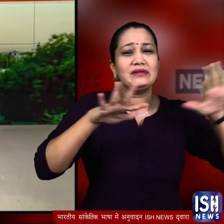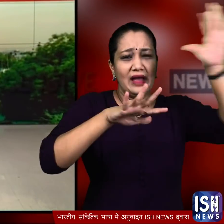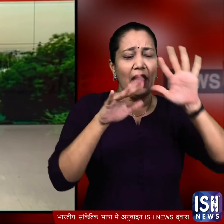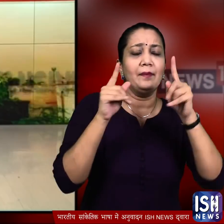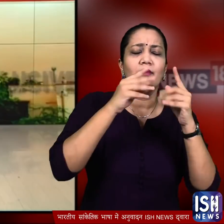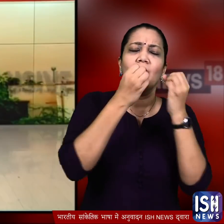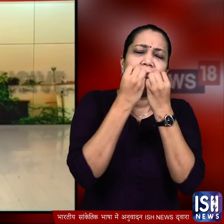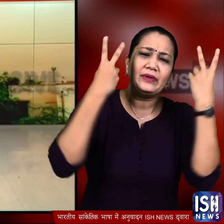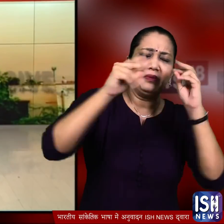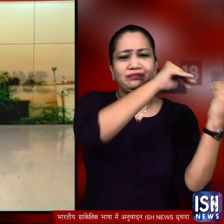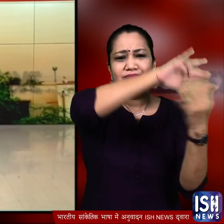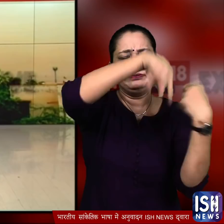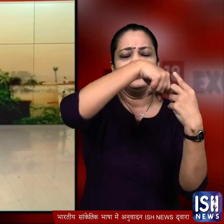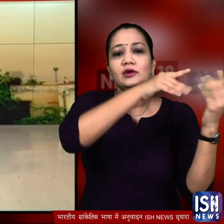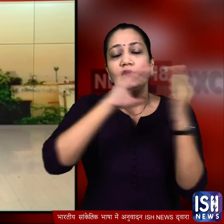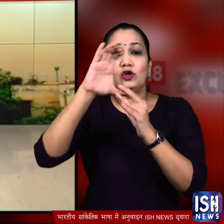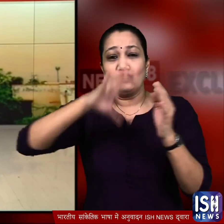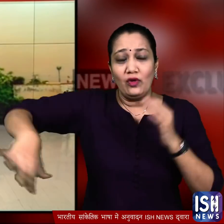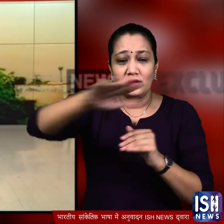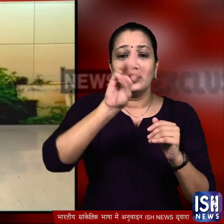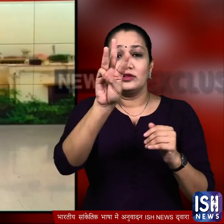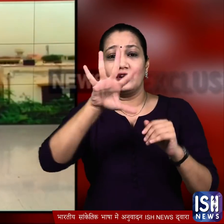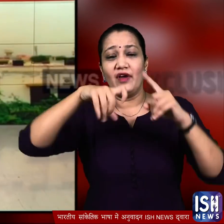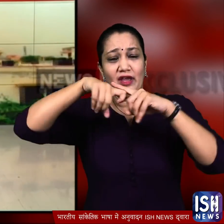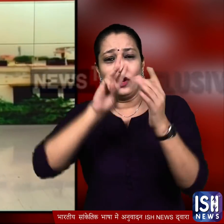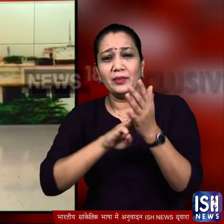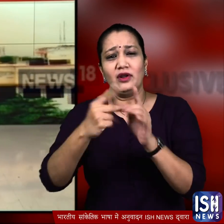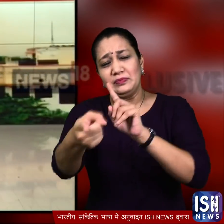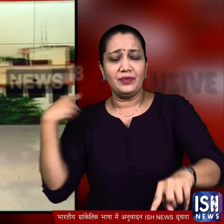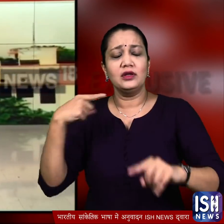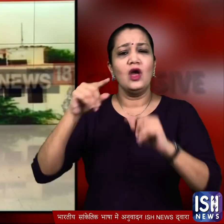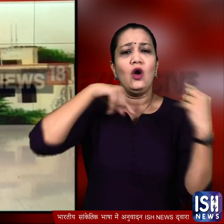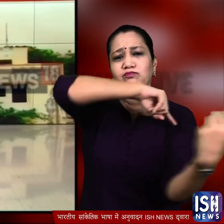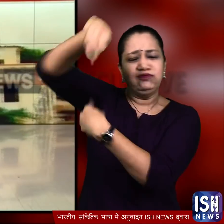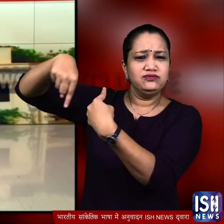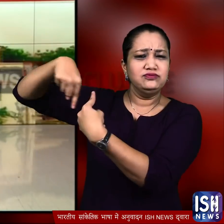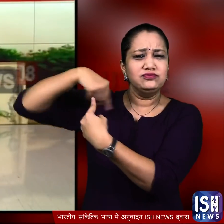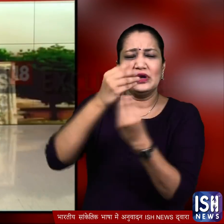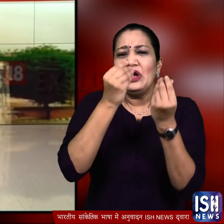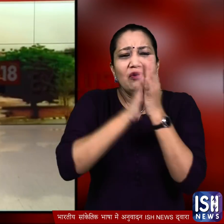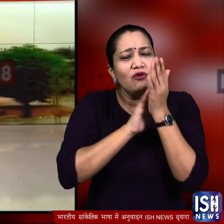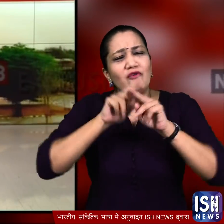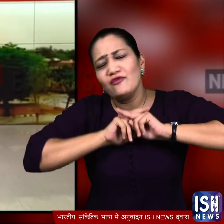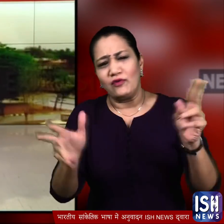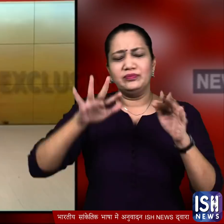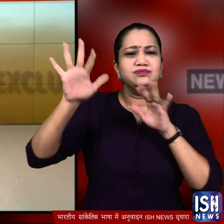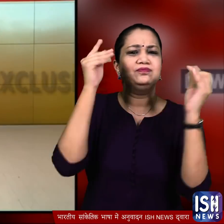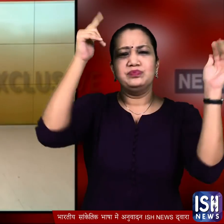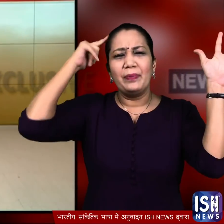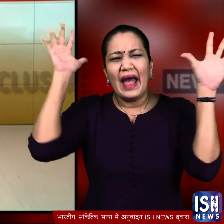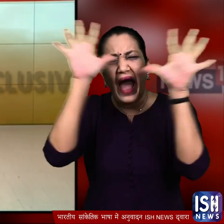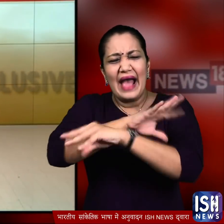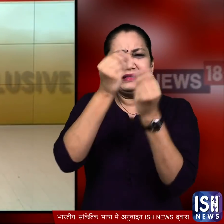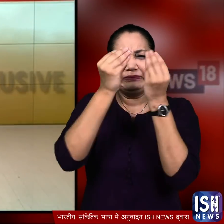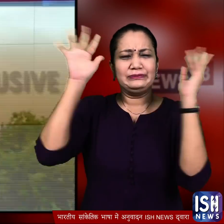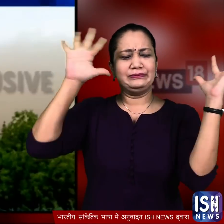वेस्टर्न डिस्टर्बेंस है। बताया यह भी गया कि चूरू में 35 किलोमीटर प्रति घंटे की रफ्तार से आंधी आई, जिससे पूरा शहर अंधेरे में डूब